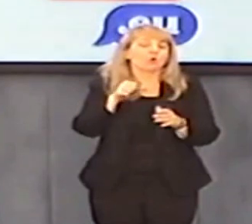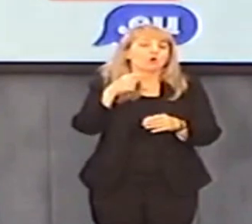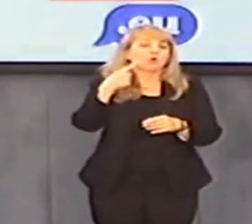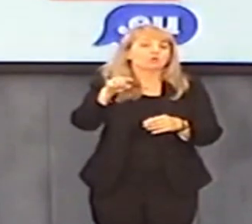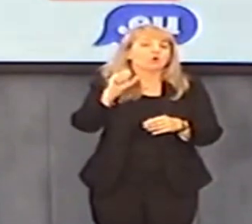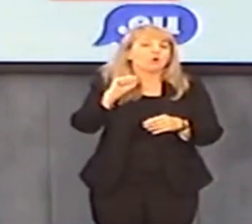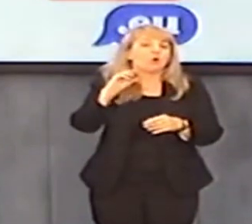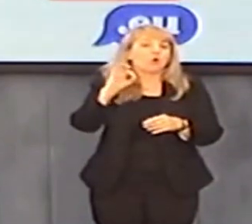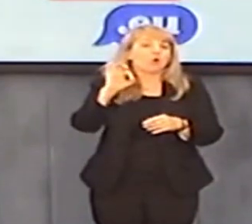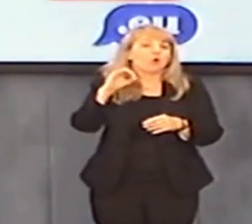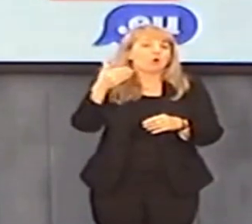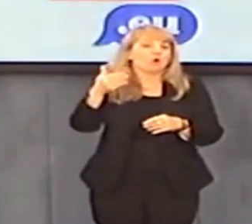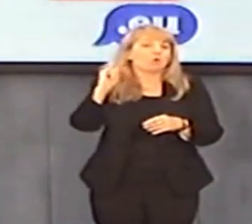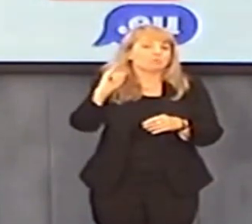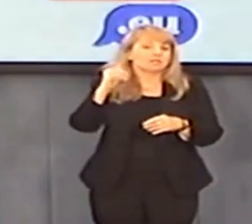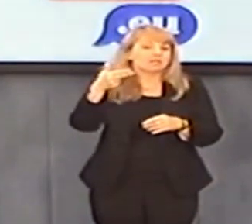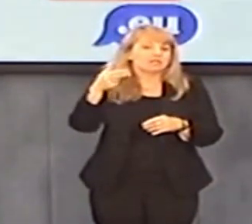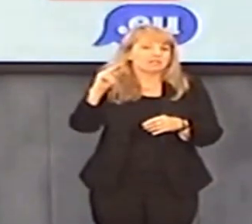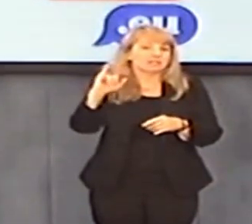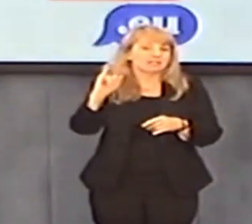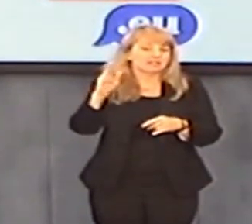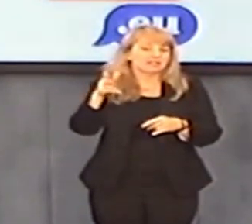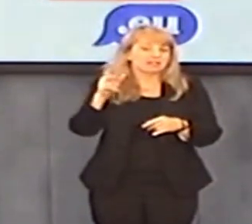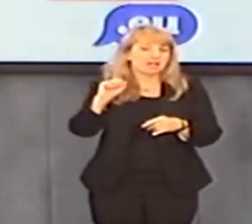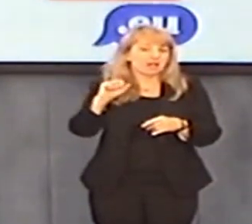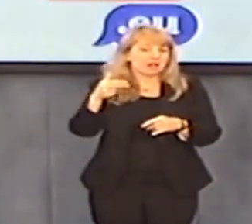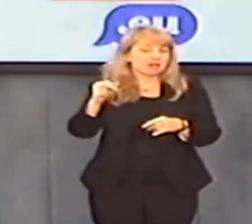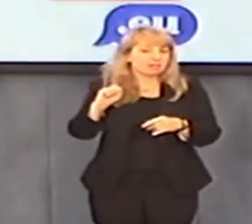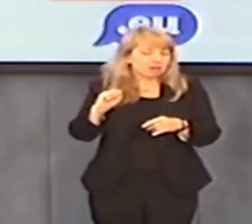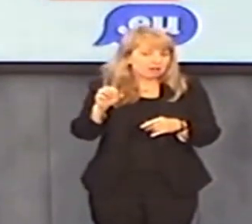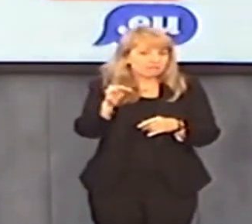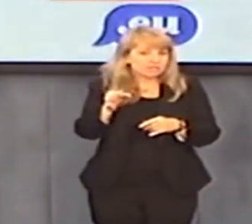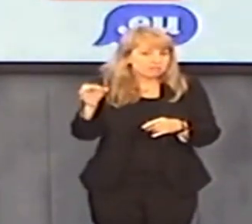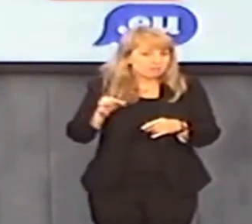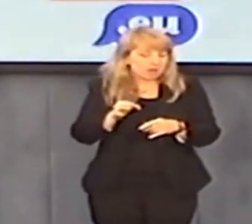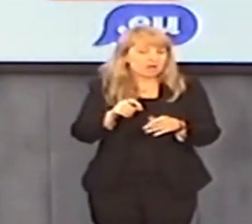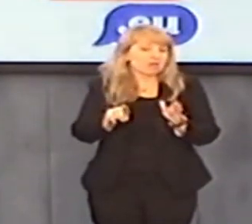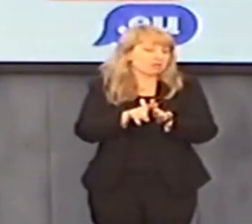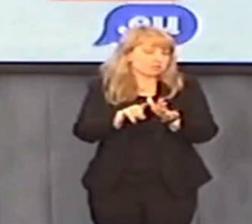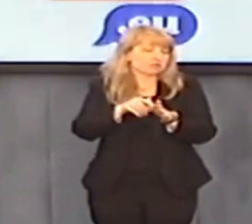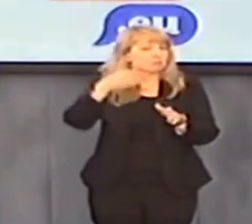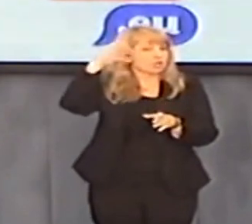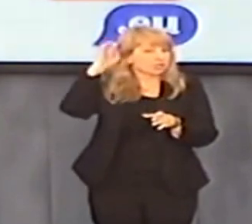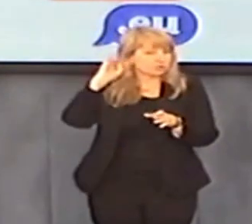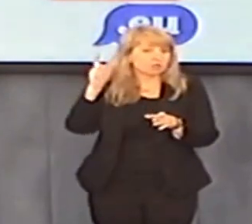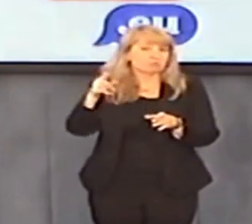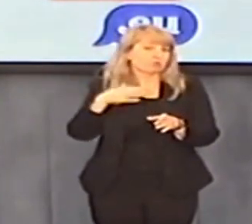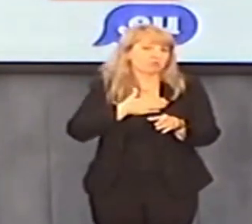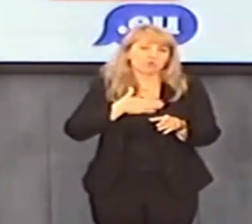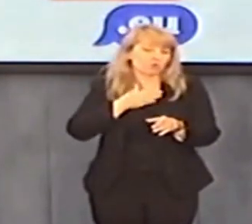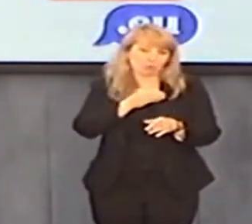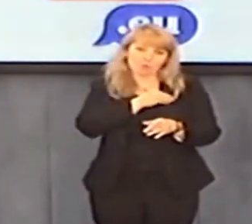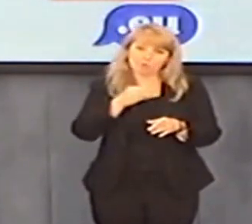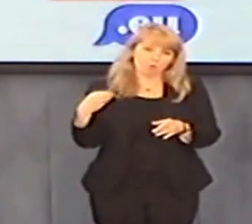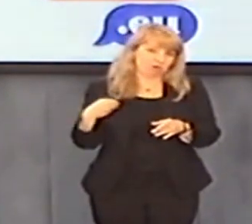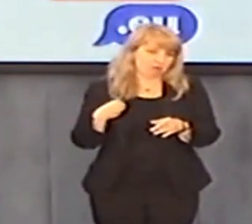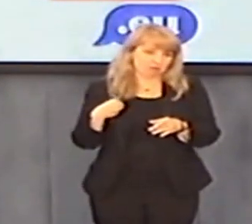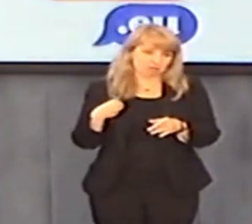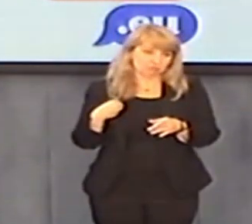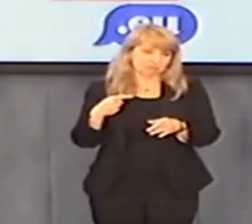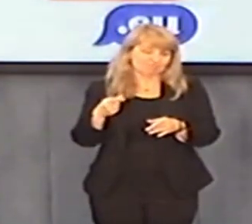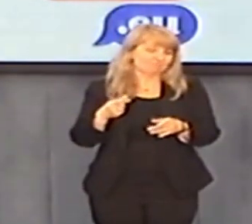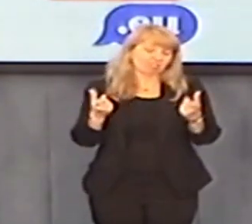żeby wyjeżdżali na Dominikanę, a za chwilę może się okazać, że również do Hiszpanii będzie niebezpiecznie